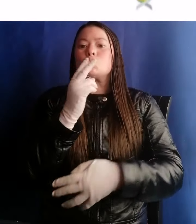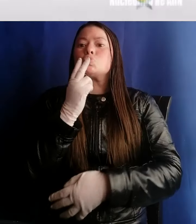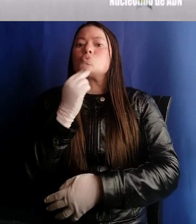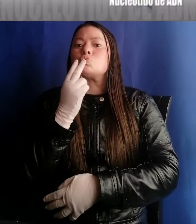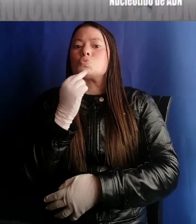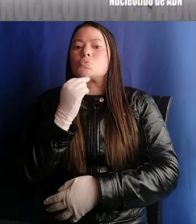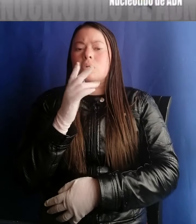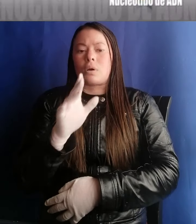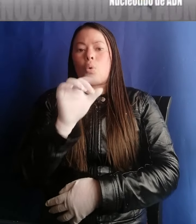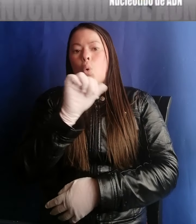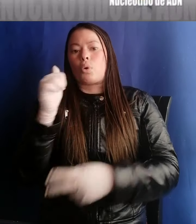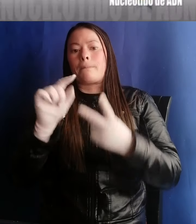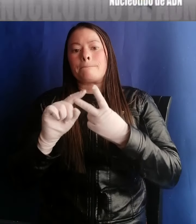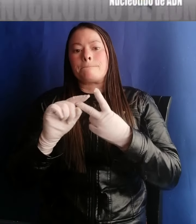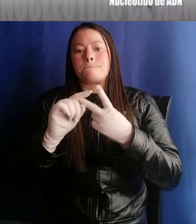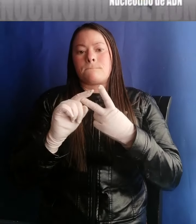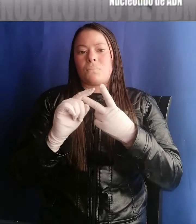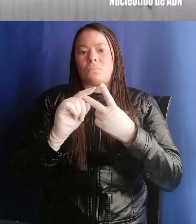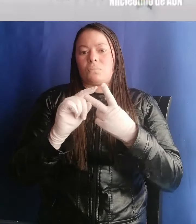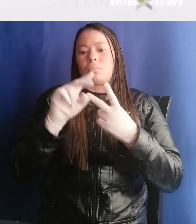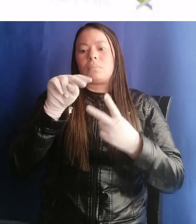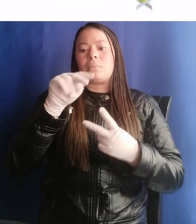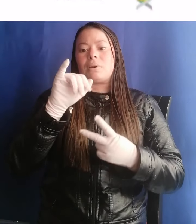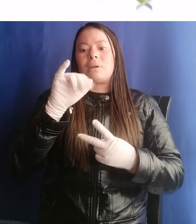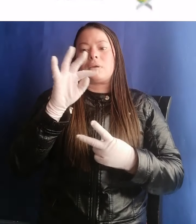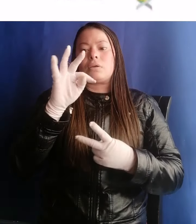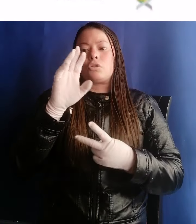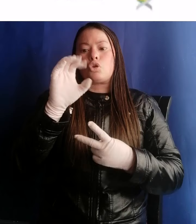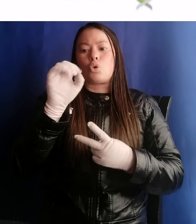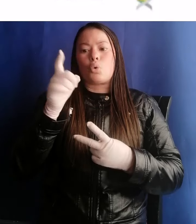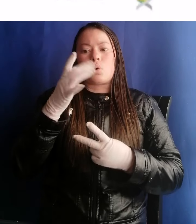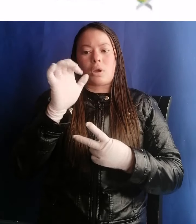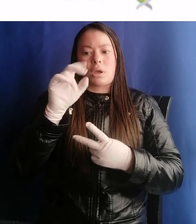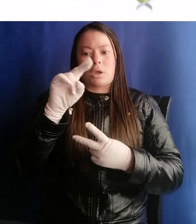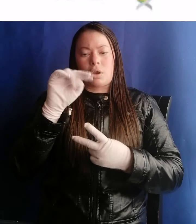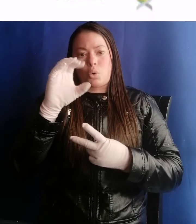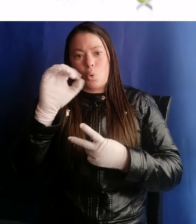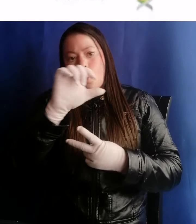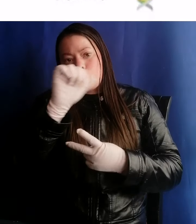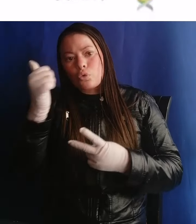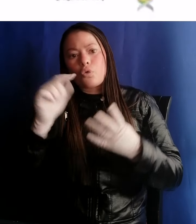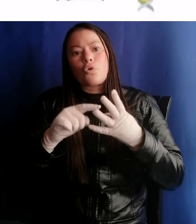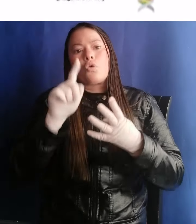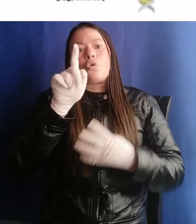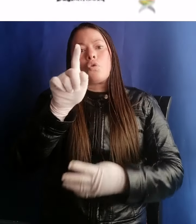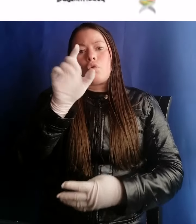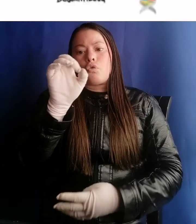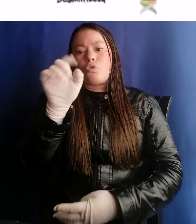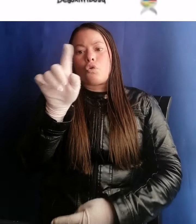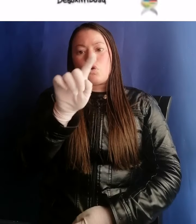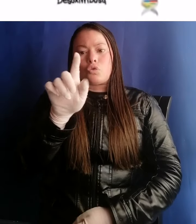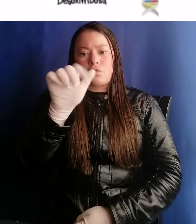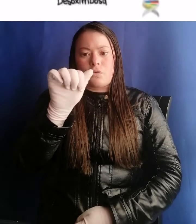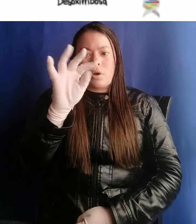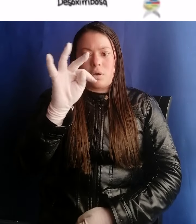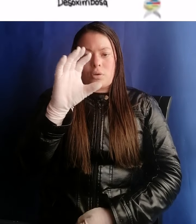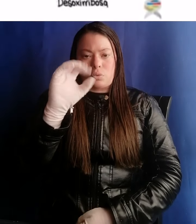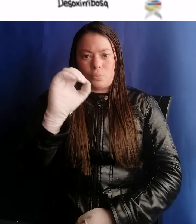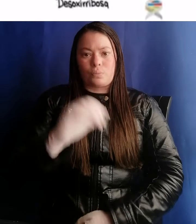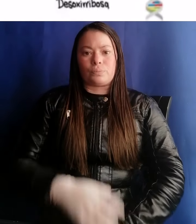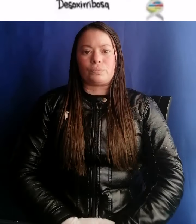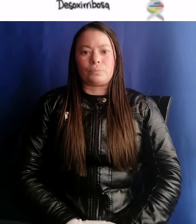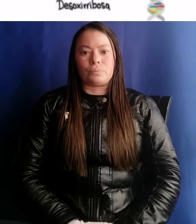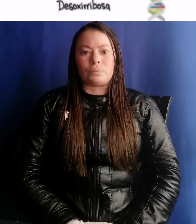Recordemos que cada nucleótido de ADN está formado por un azúcar desoxirribosa, una base nitrogenada y un grupo